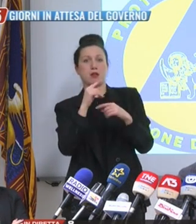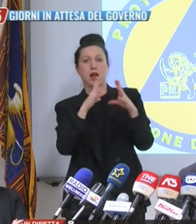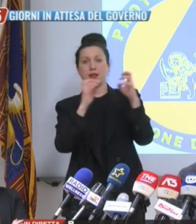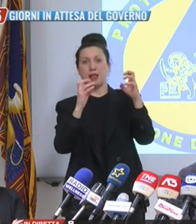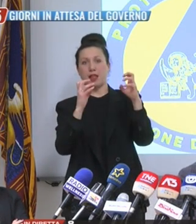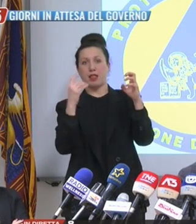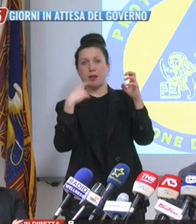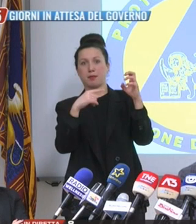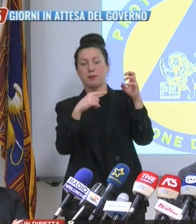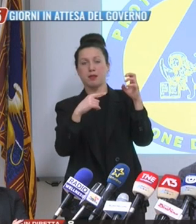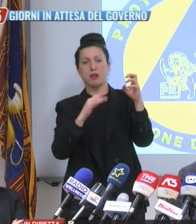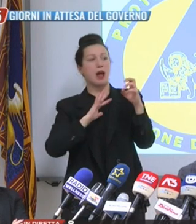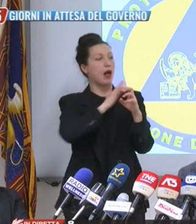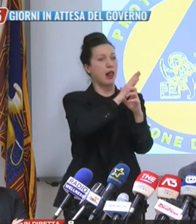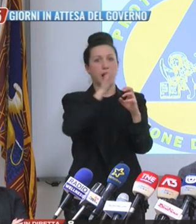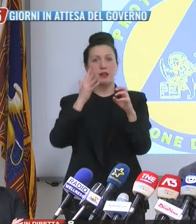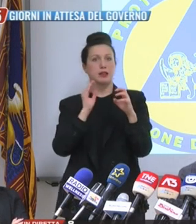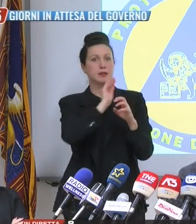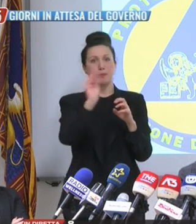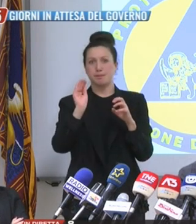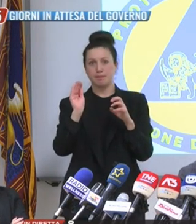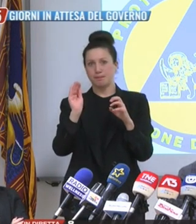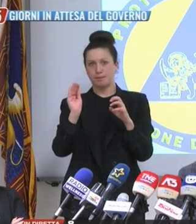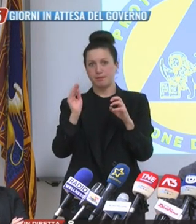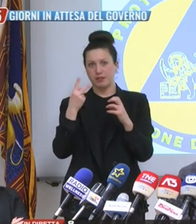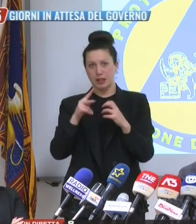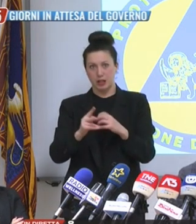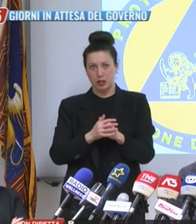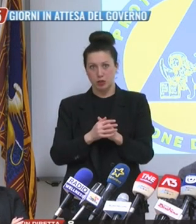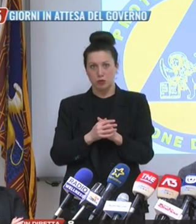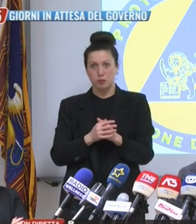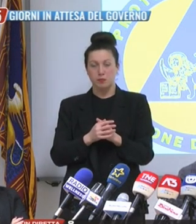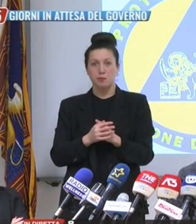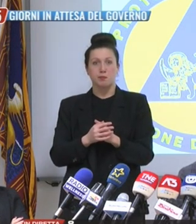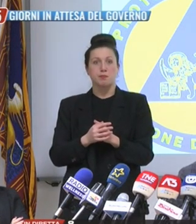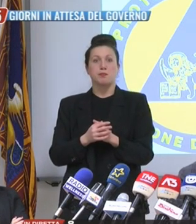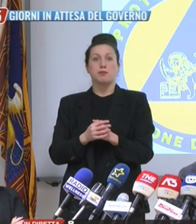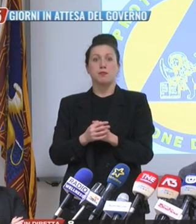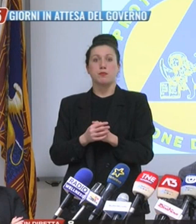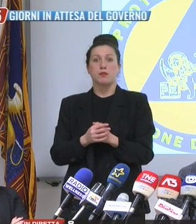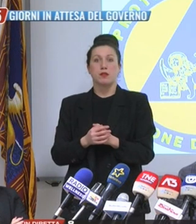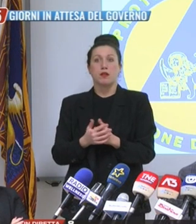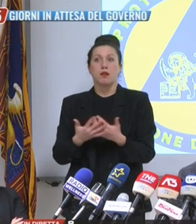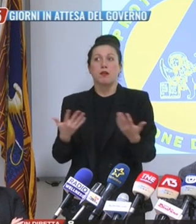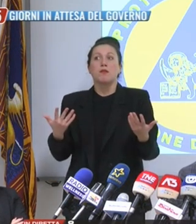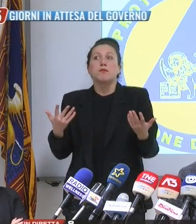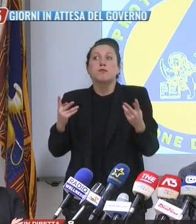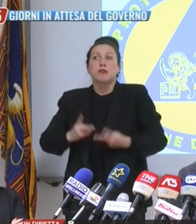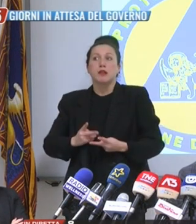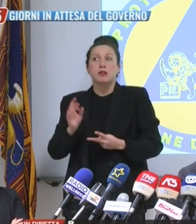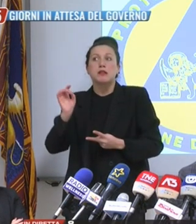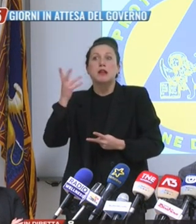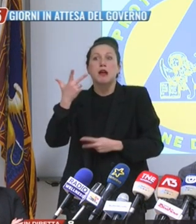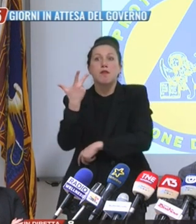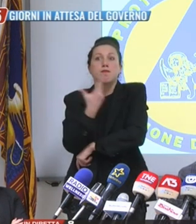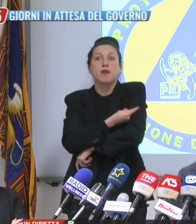perché non mi sembra neanche il caso. Guardo in faccia la realtà, insomma, se avessimo possibilità di avere più vaccini, vacciniamo la popolazione molto